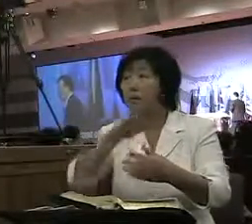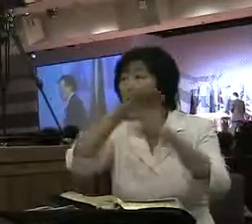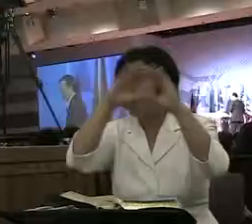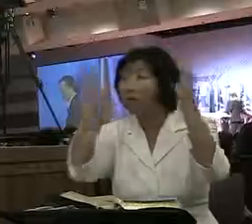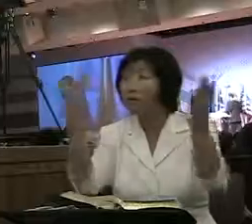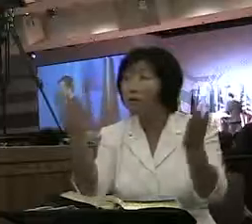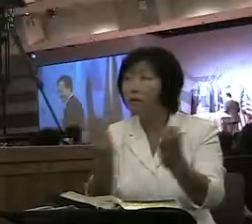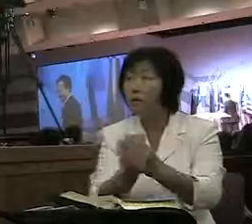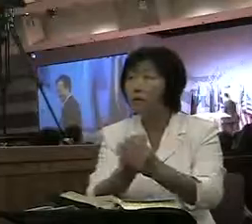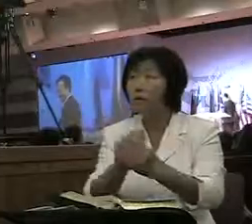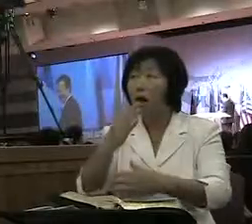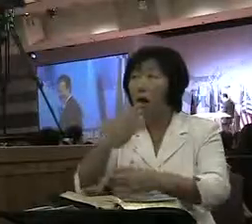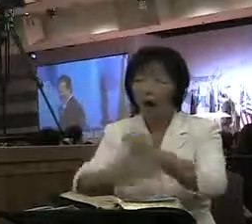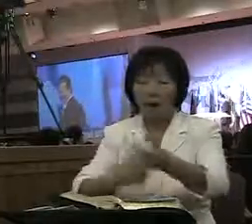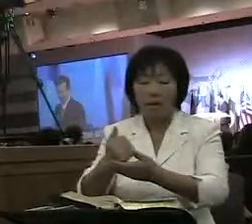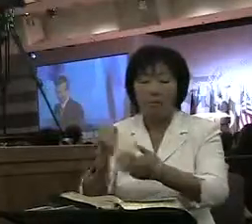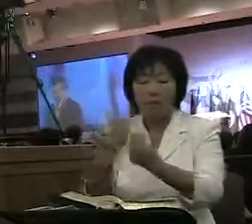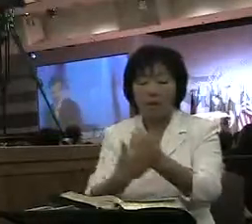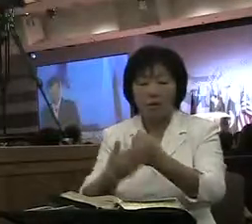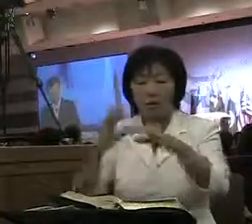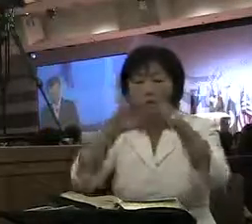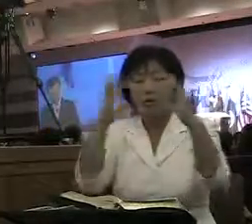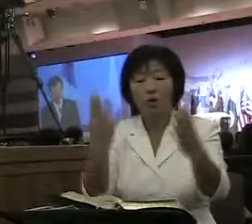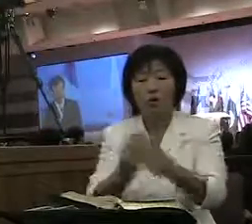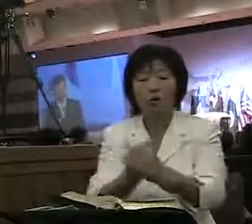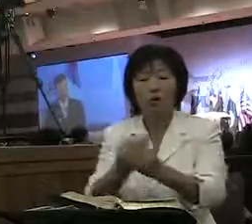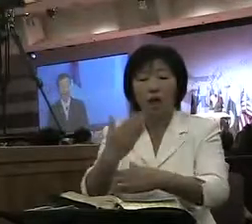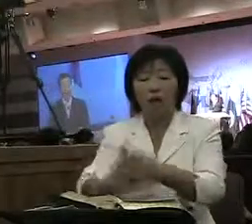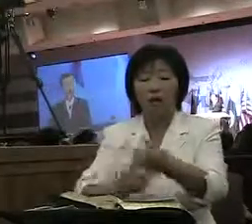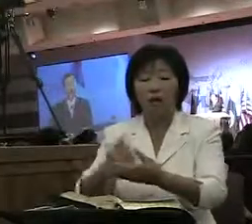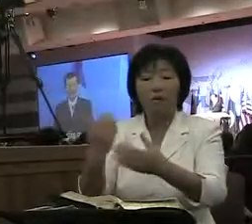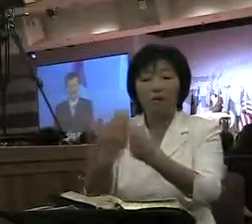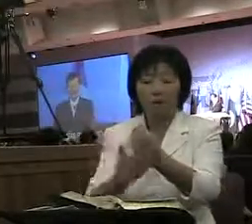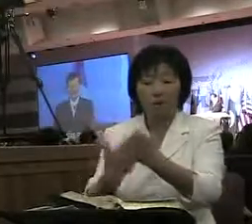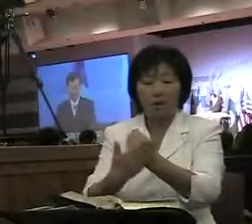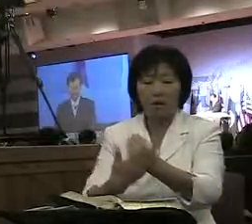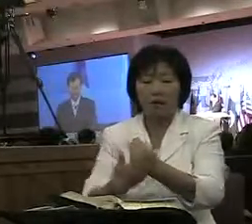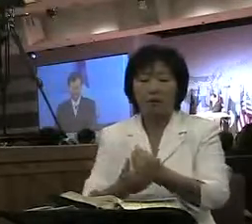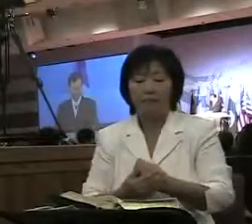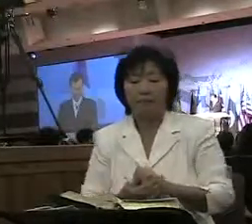전적인 하나님의 은혜입니다. 전적인 하나님의 은혜.